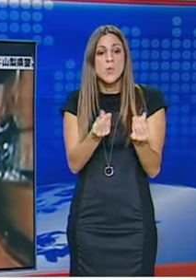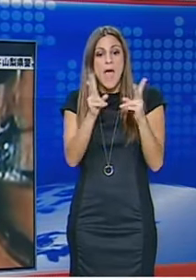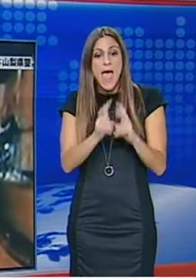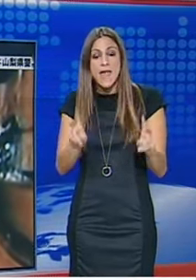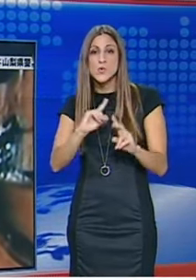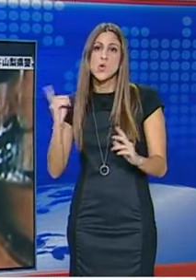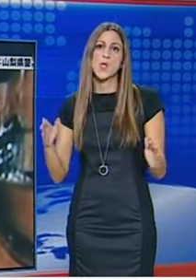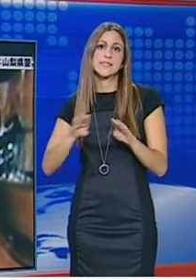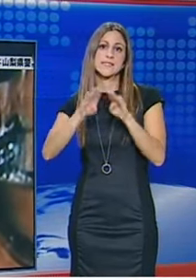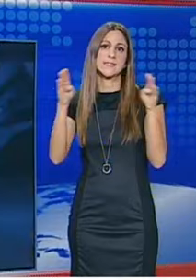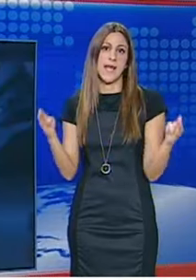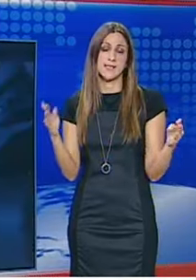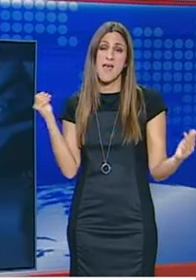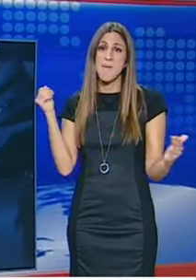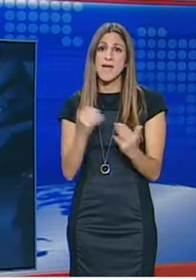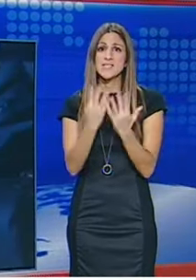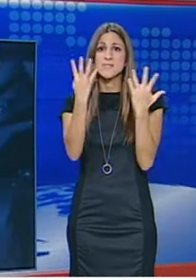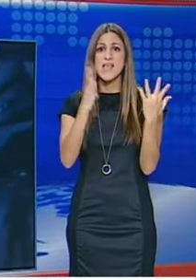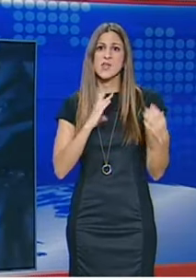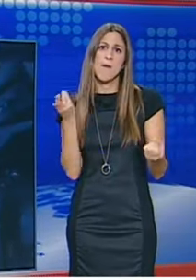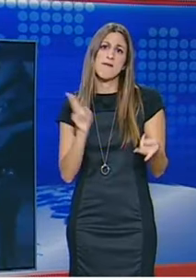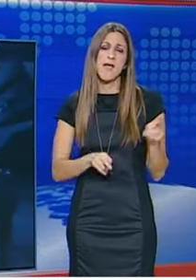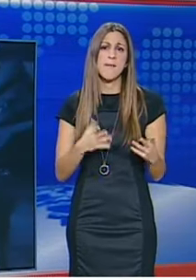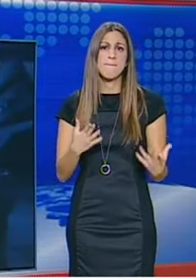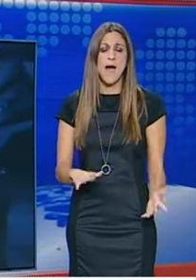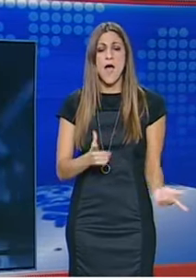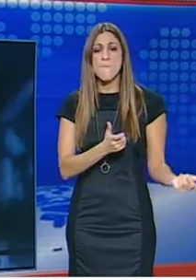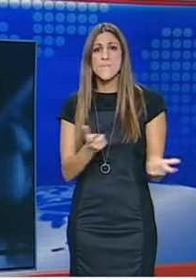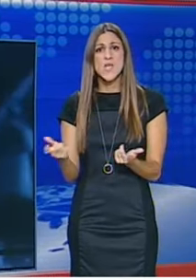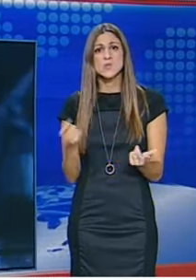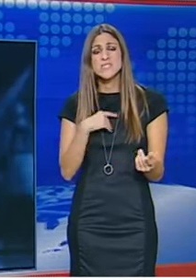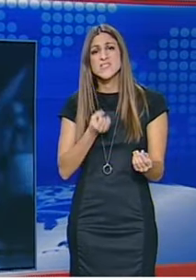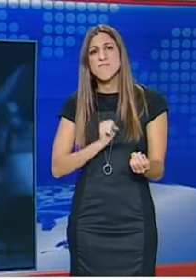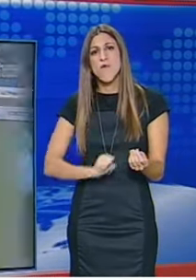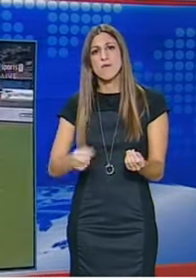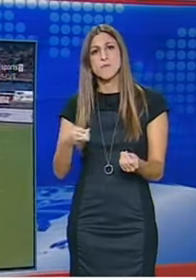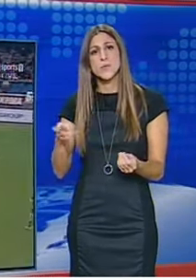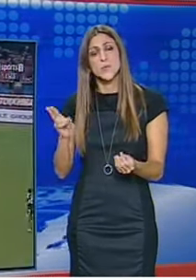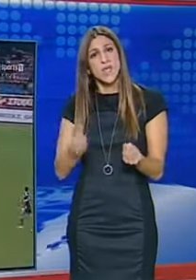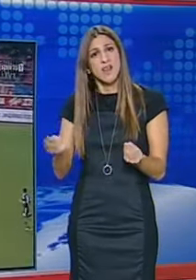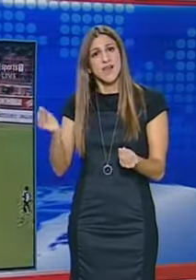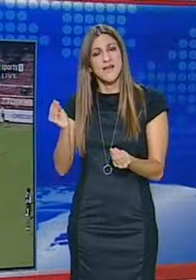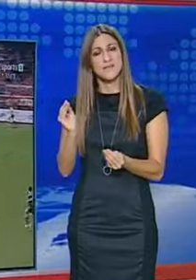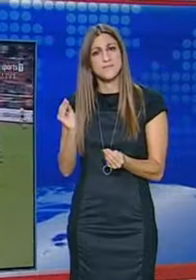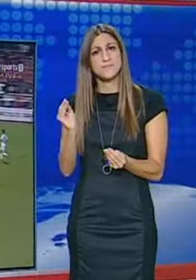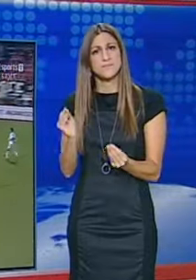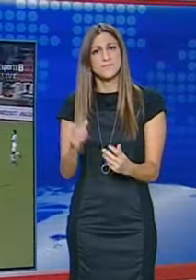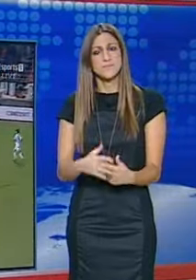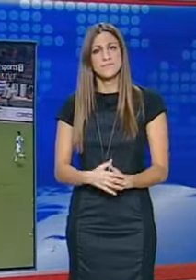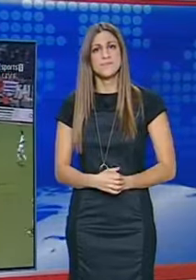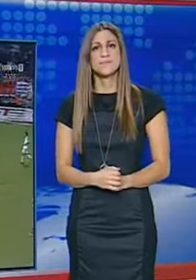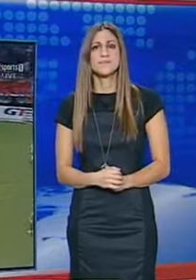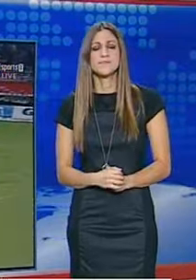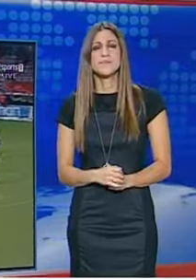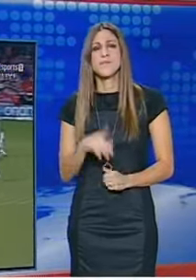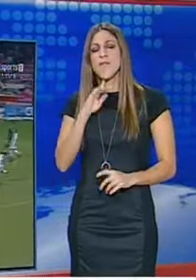φτάνει τουλάχιστον τους εννέα νεκρούς ενώ οι πυροσβεστικο φοβάται αύξηση του αριθμού των θυμάτων ο παναθηναϊκός πέρασε νικηφόρα από τη